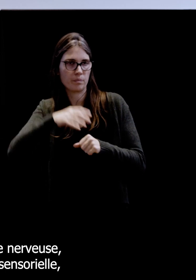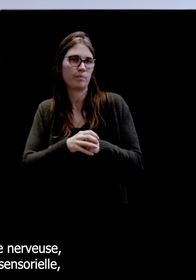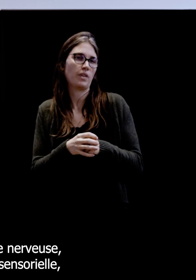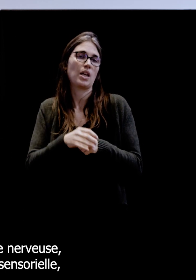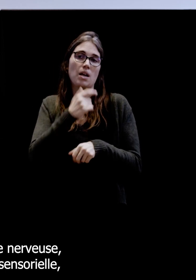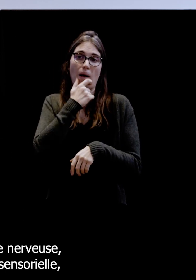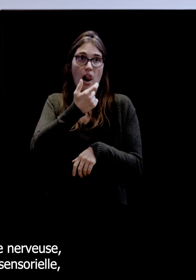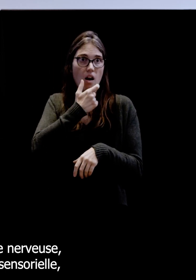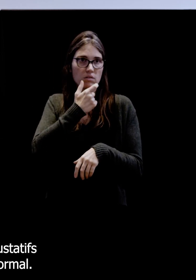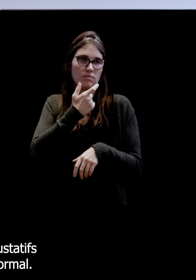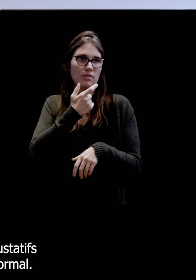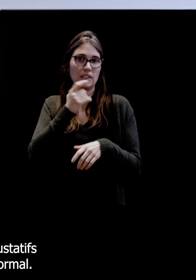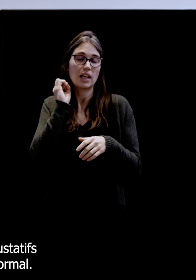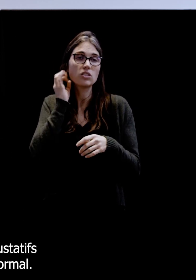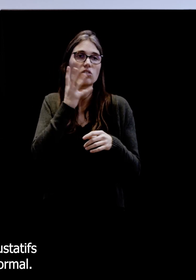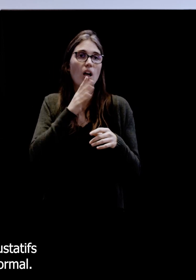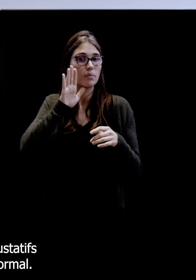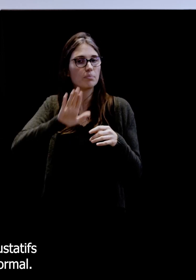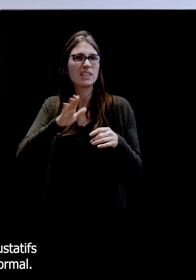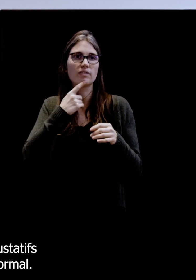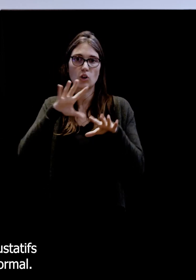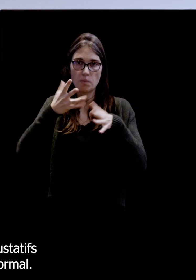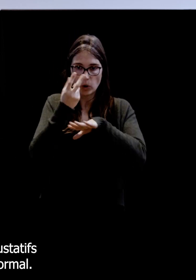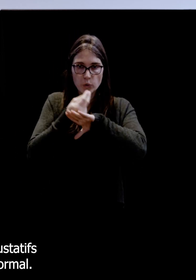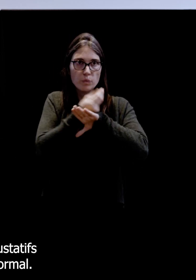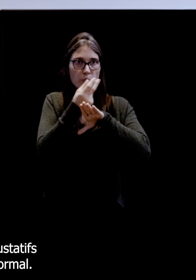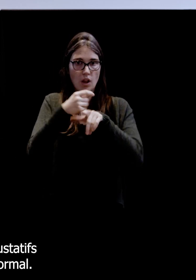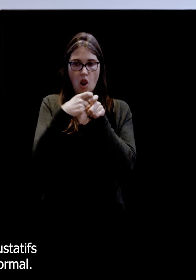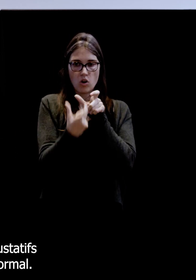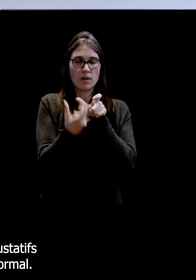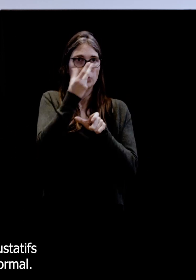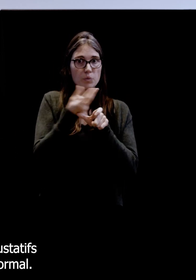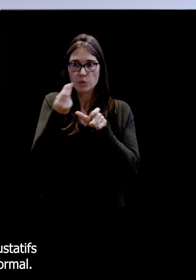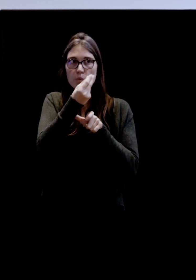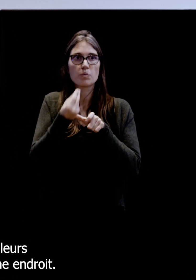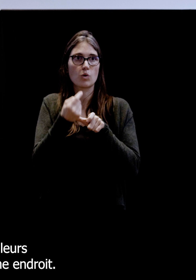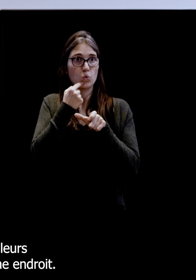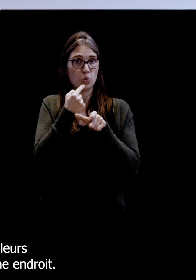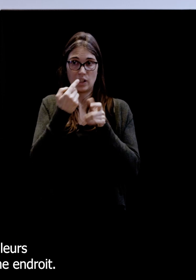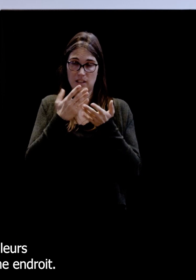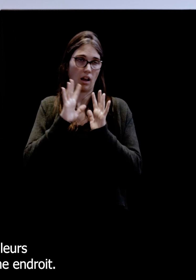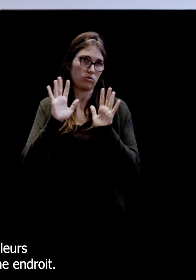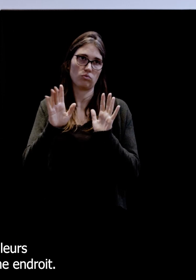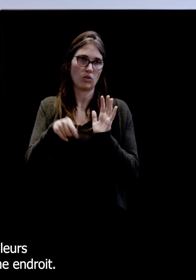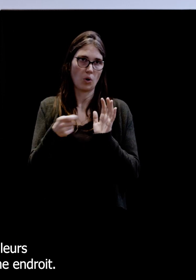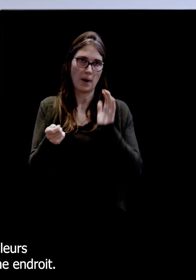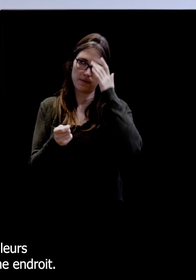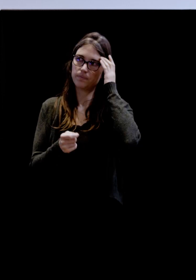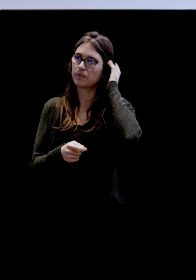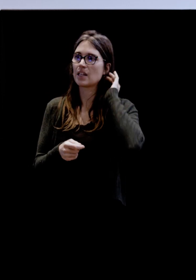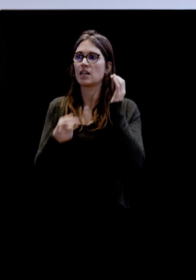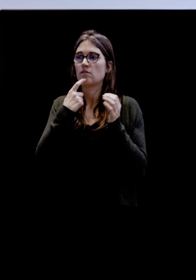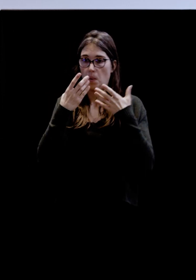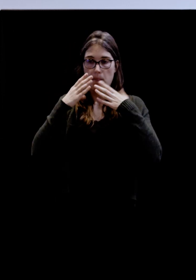mais en tout cas, la partie sensorielle, la partie récepteur gustatif sur la langue, c'est normal. Et vous avez vu d'ailleurs que ça ne va pas au même